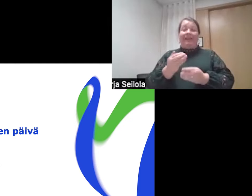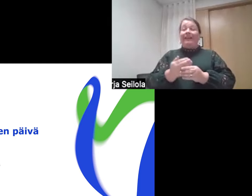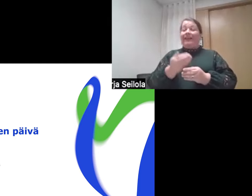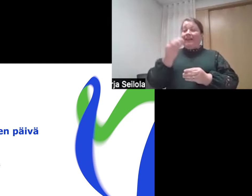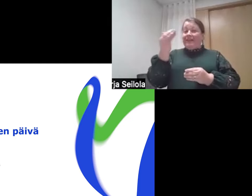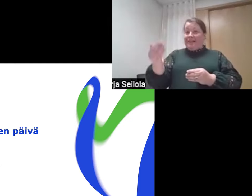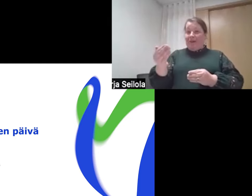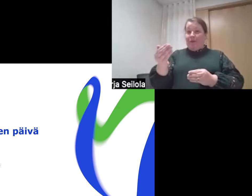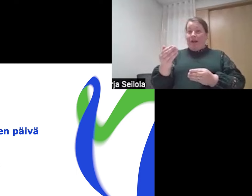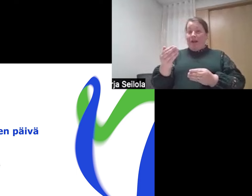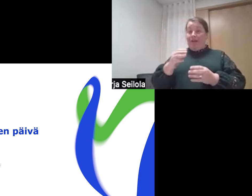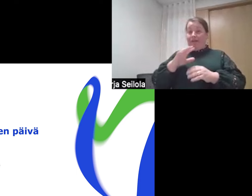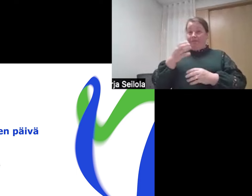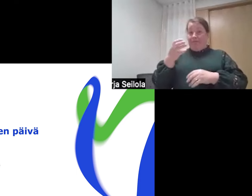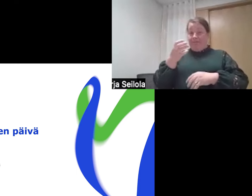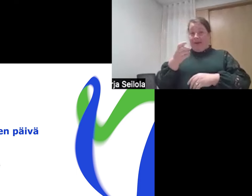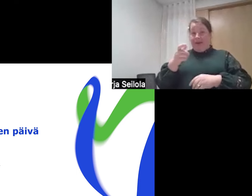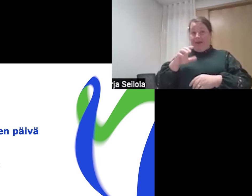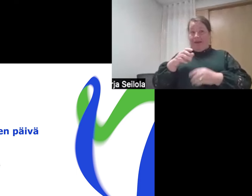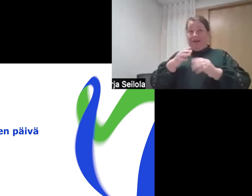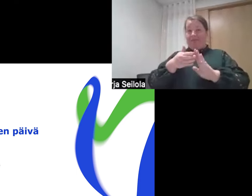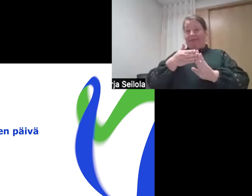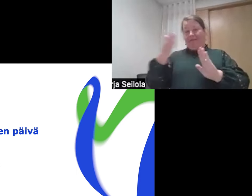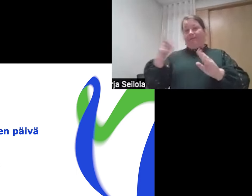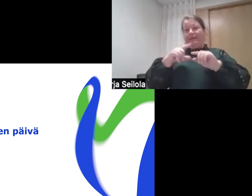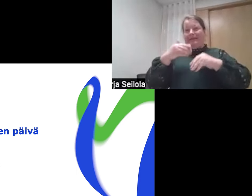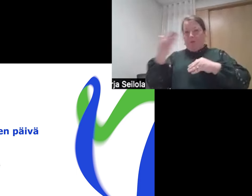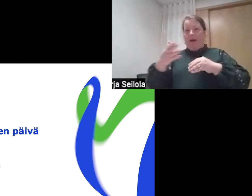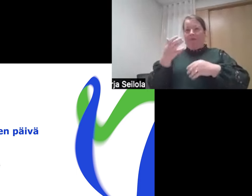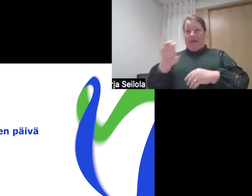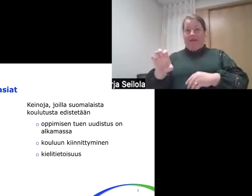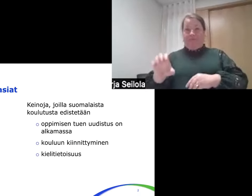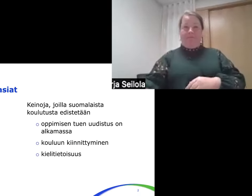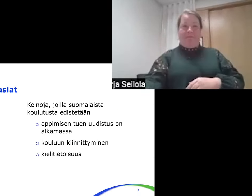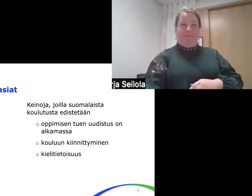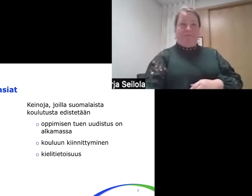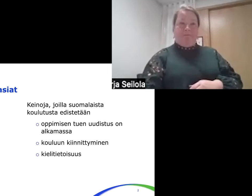Ja tähän liittyy tietysti tämä keskustelu tässä oppimateriaalityöstä, mitä olemme tehneet.